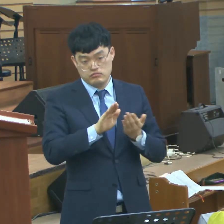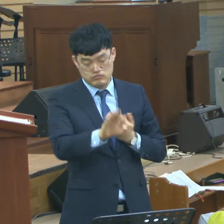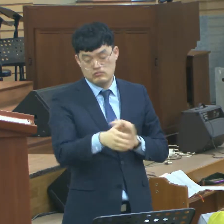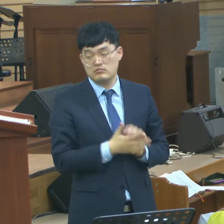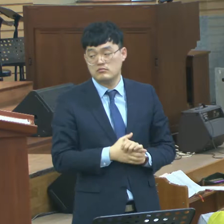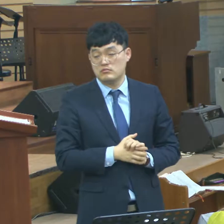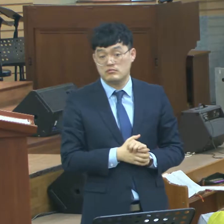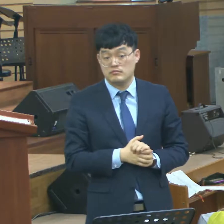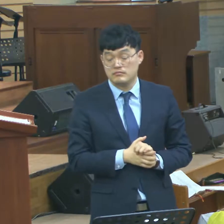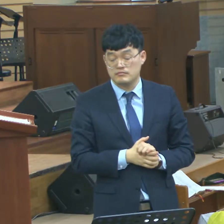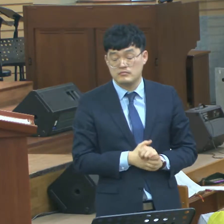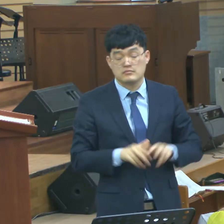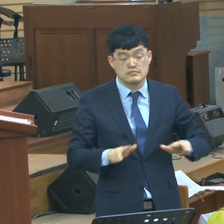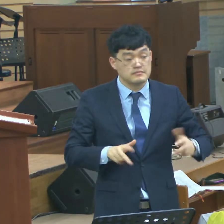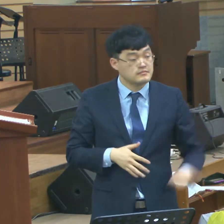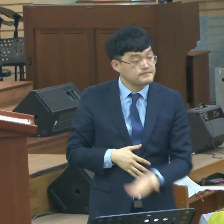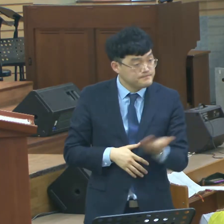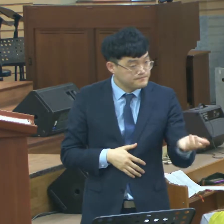성도 여러분,